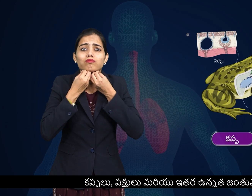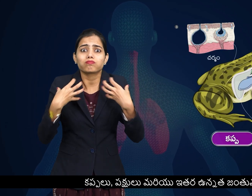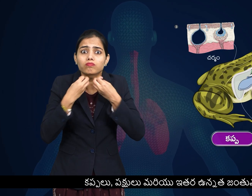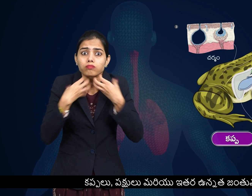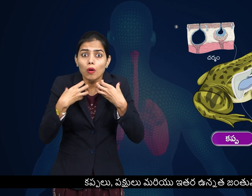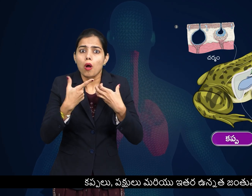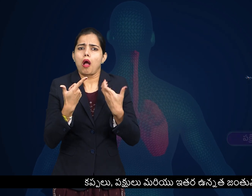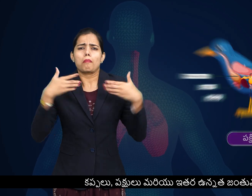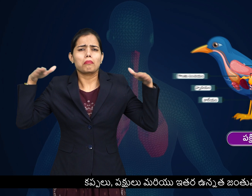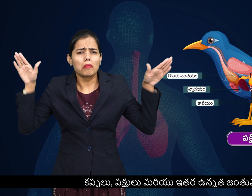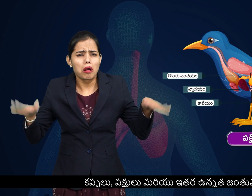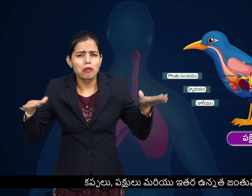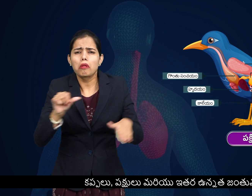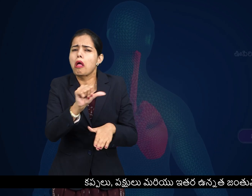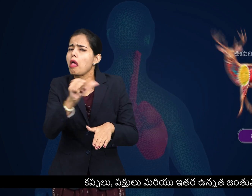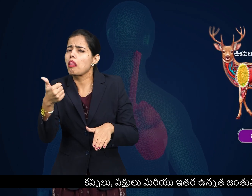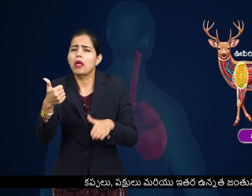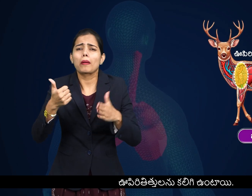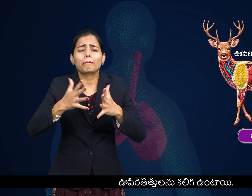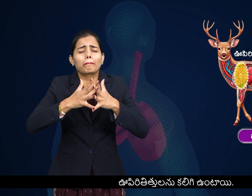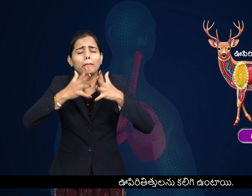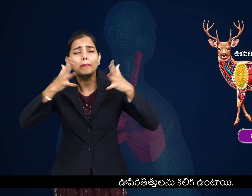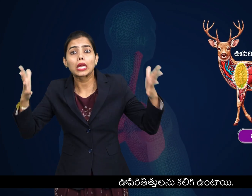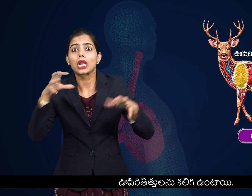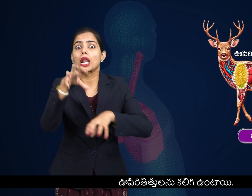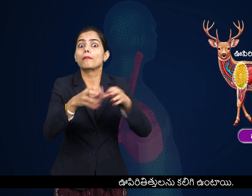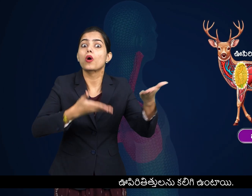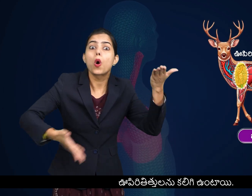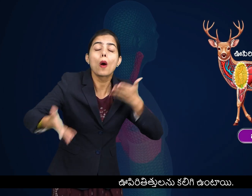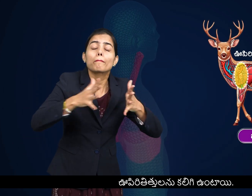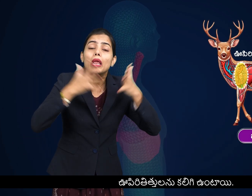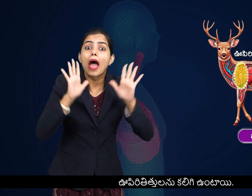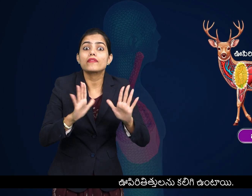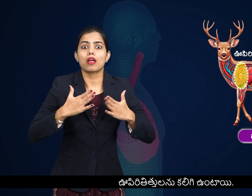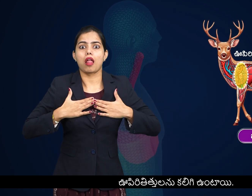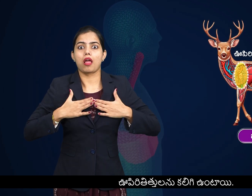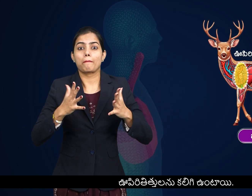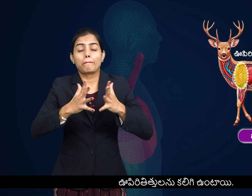కప్పలు, పక్షులు మరియు ఇతర ఉన్నత జంతువులు ఊపిరితిత్తులను కలిగి ఉంటాయి.